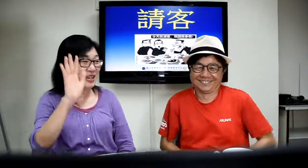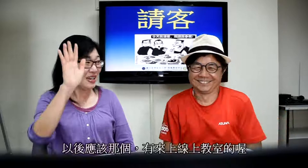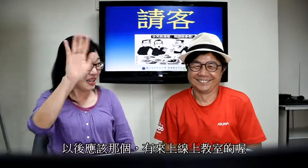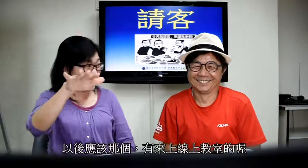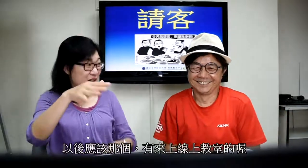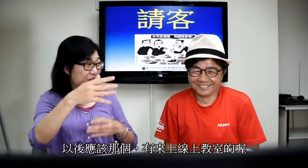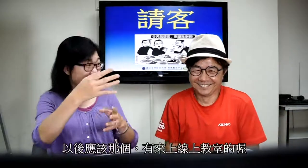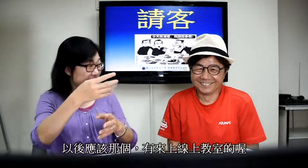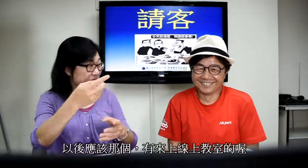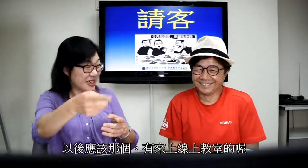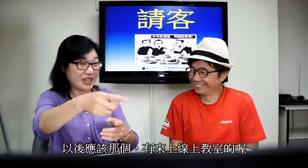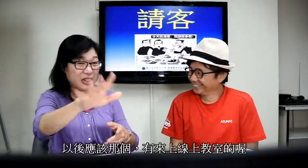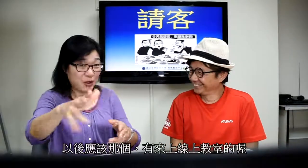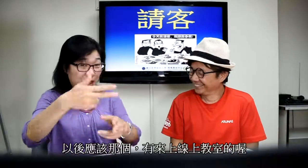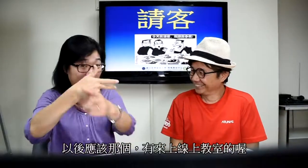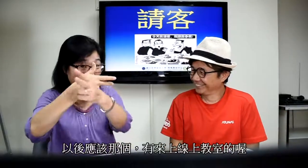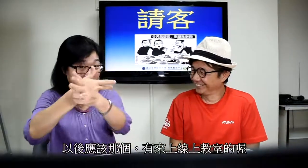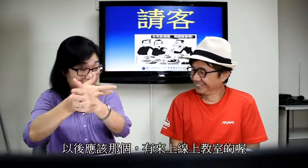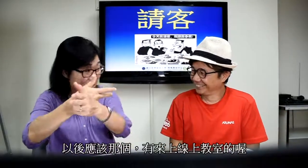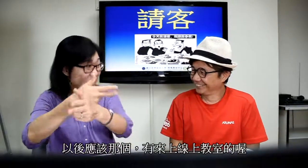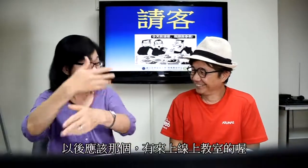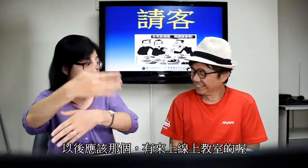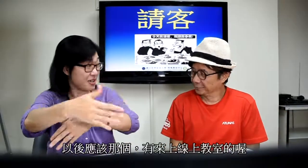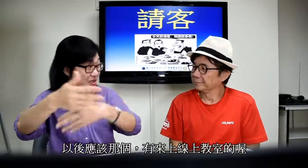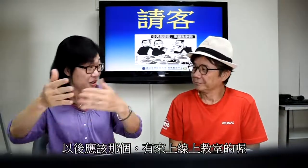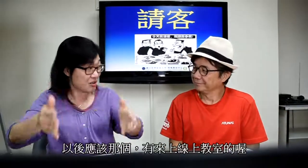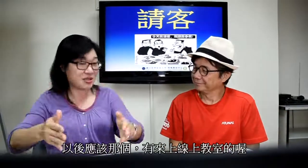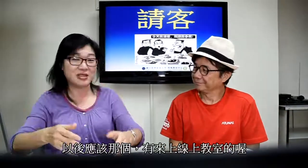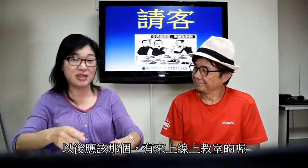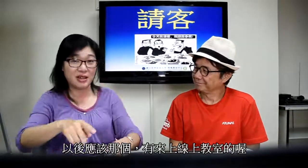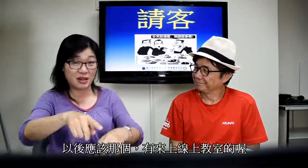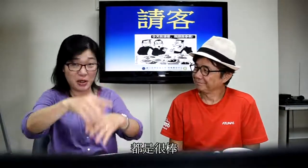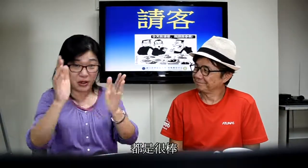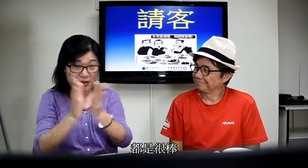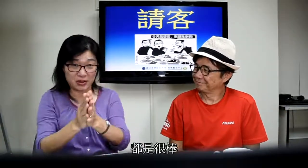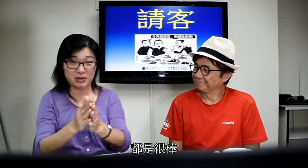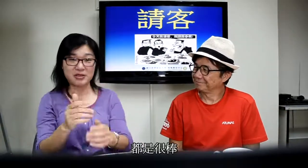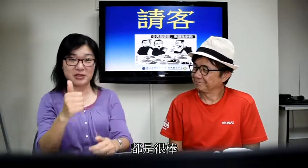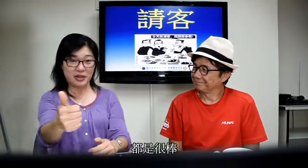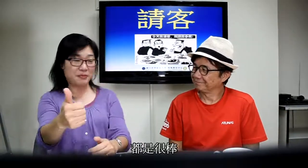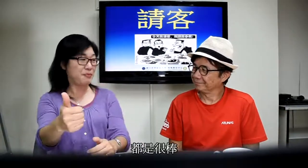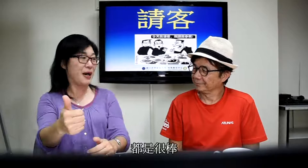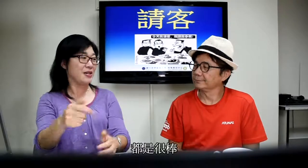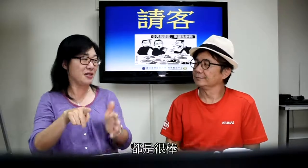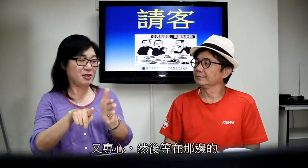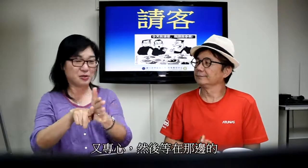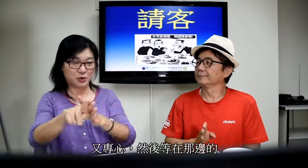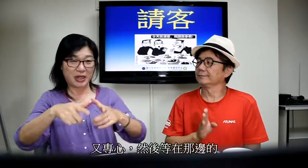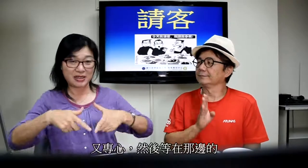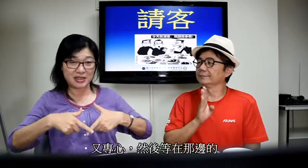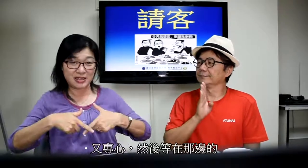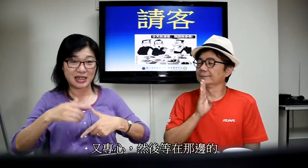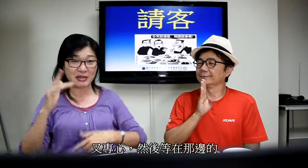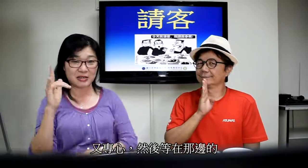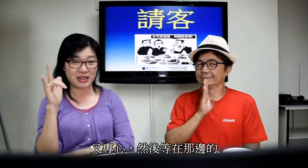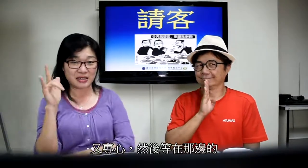以后应该那个有来上线上教室的哦，都是很棒又专心，然后等在那